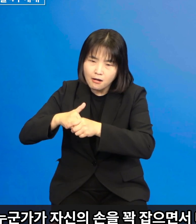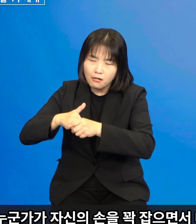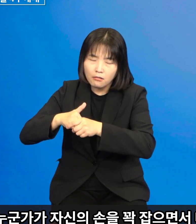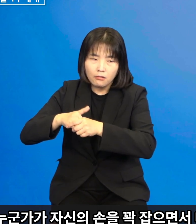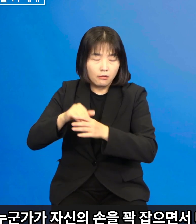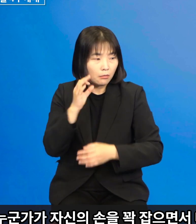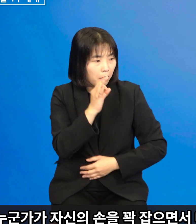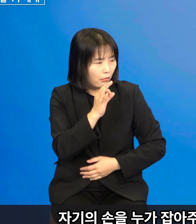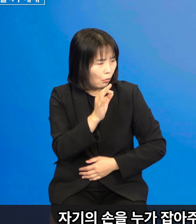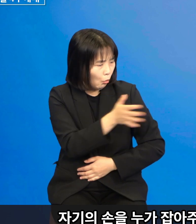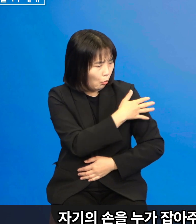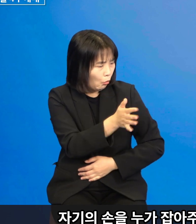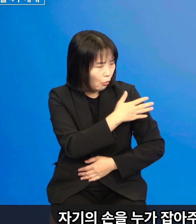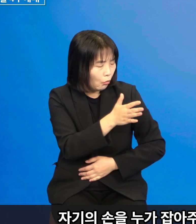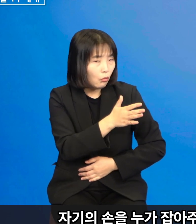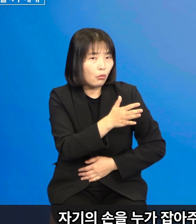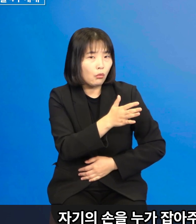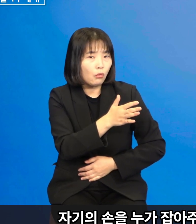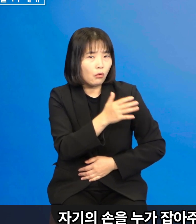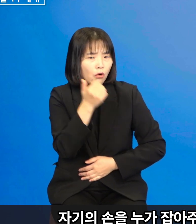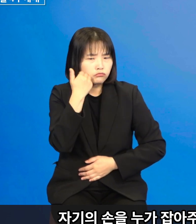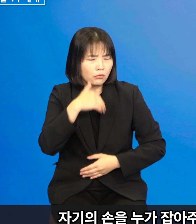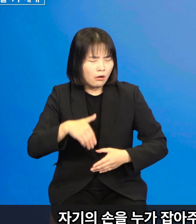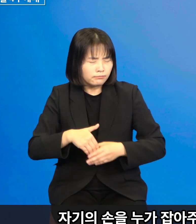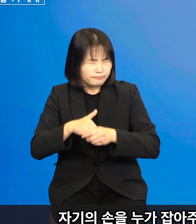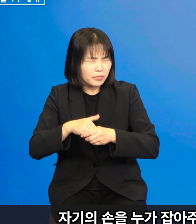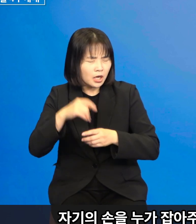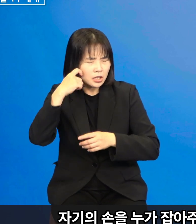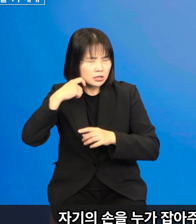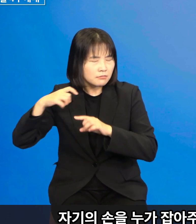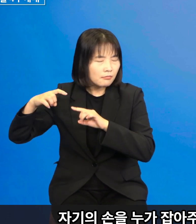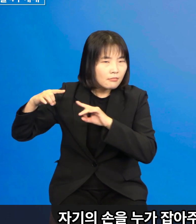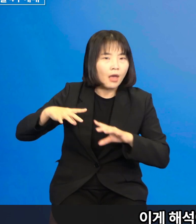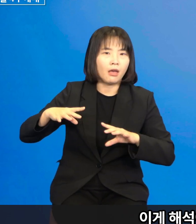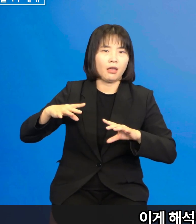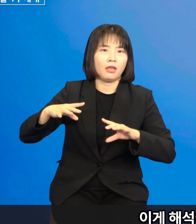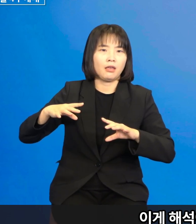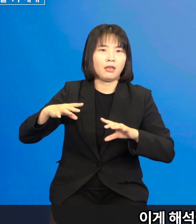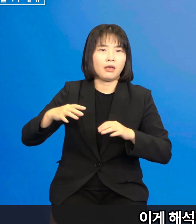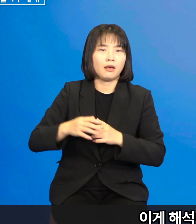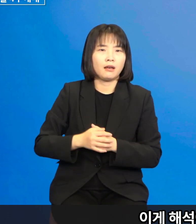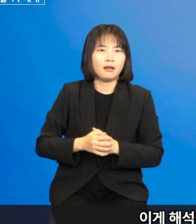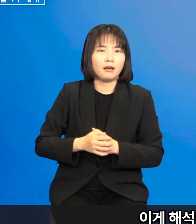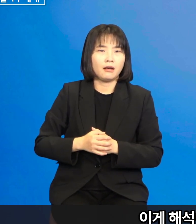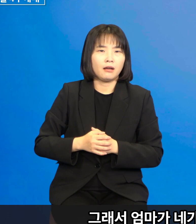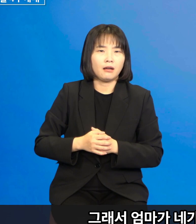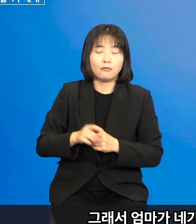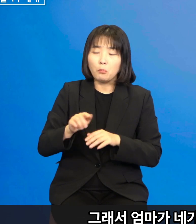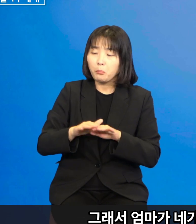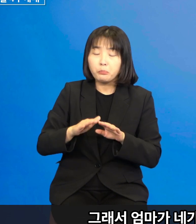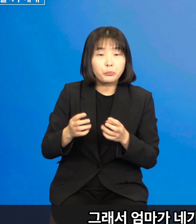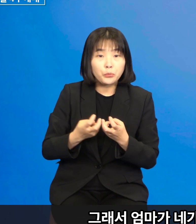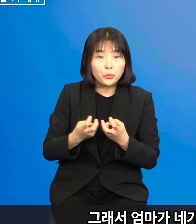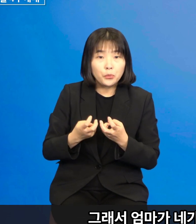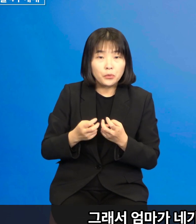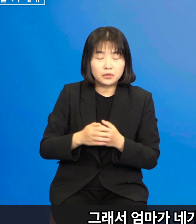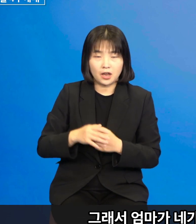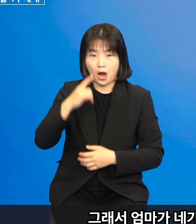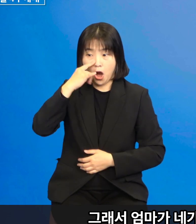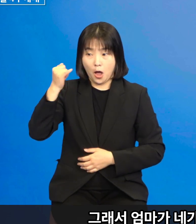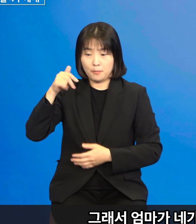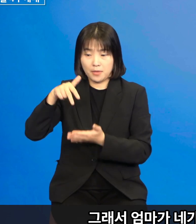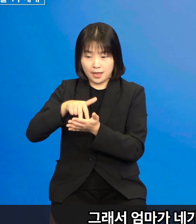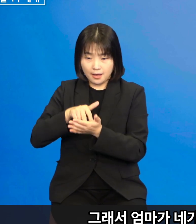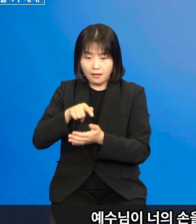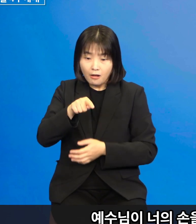아무도 없는데 자기의 손을 누가 잡아주는 느낌을 얘가 강하게 받은 거예요. 이거 해석이 필요하잖아요. 그러니까 엄마가 너가